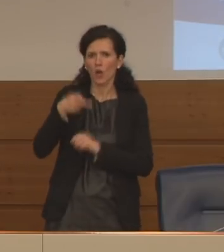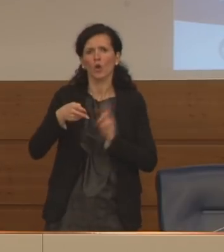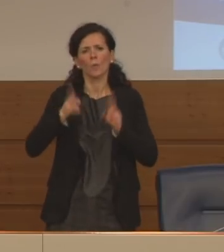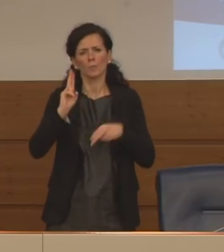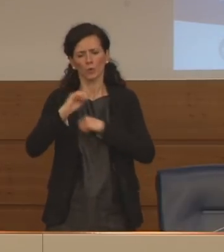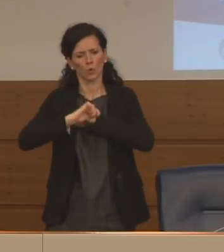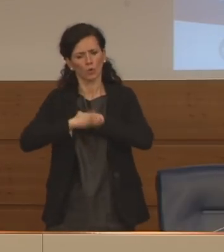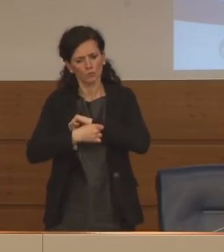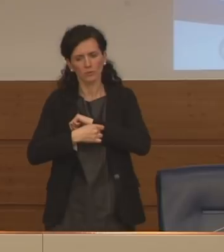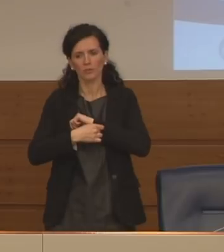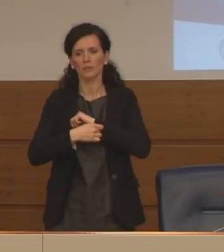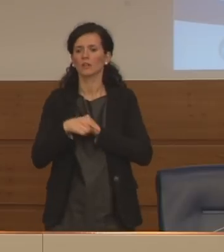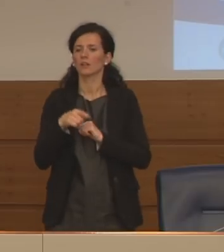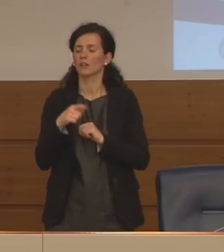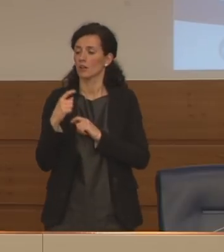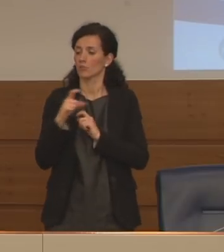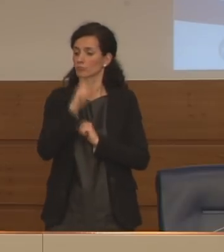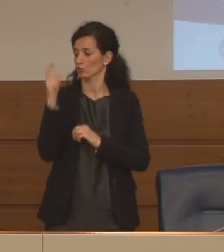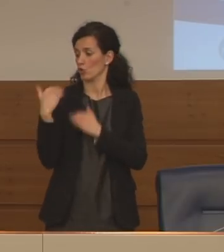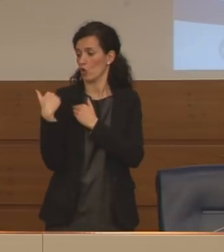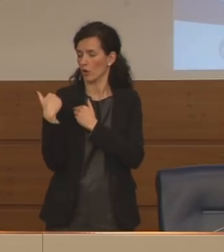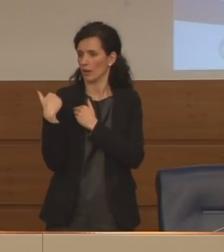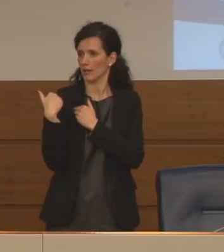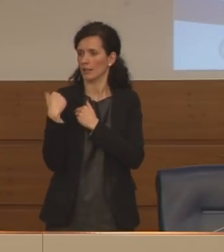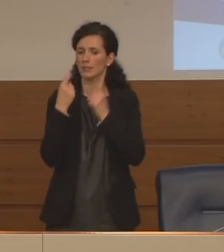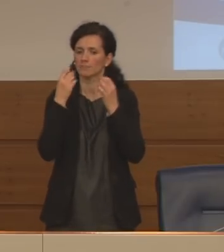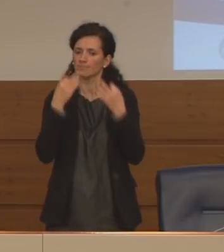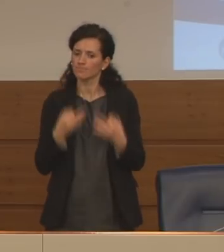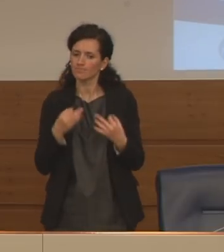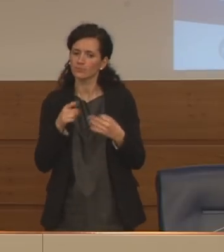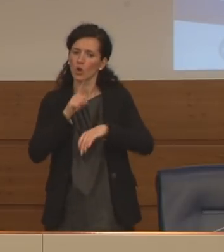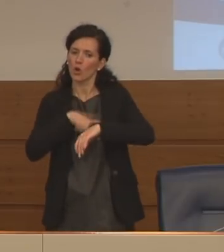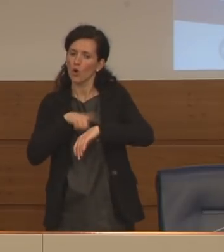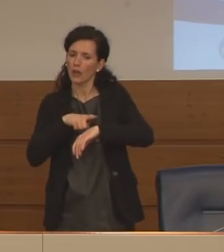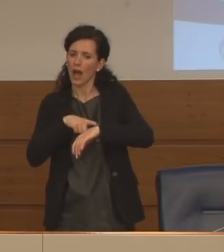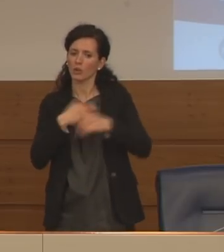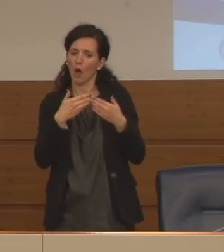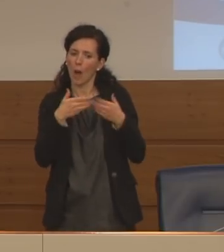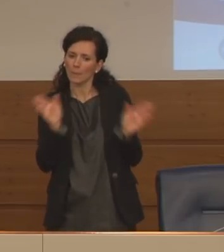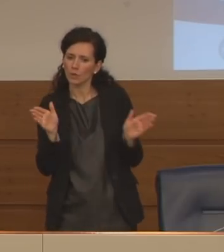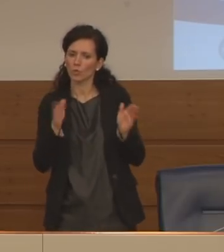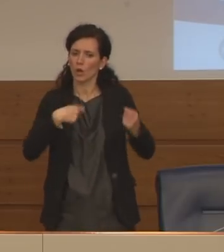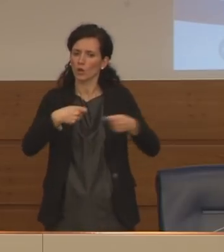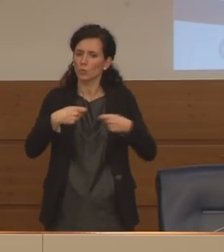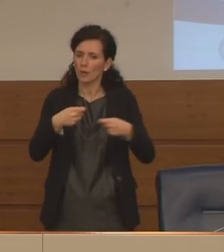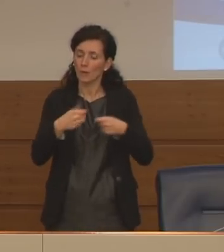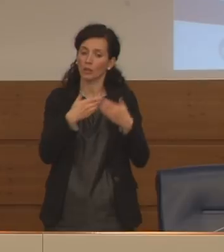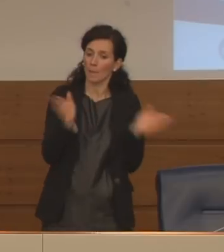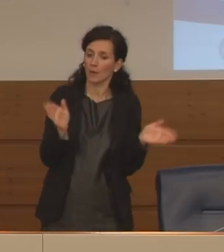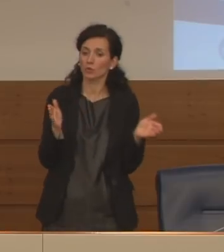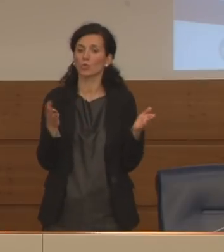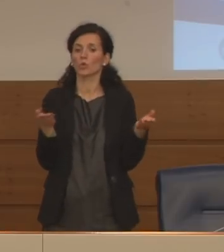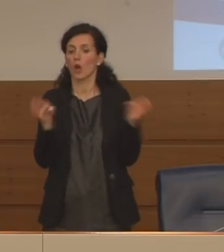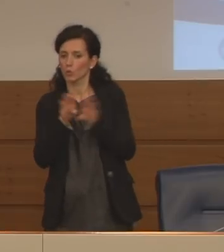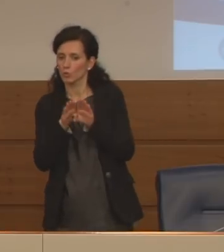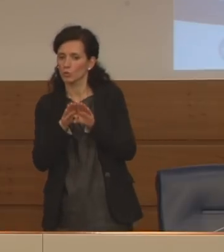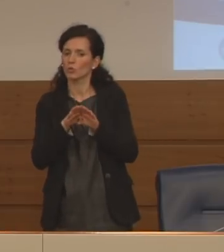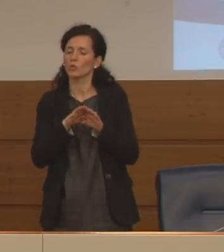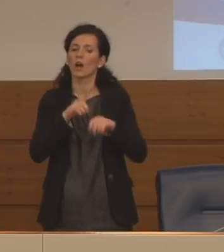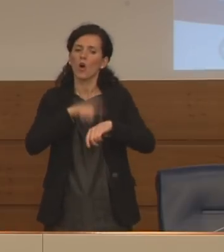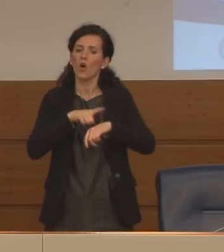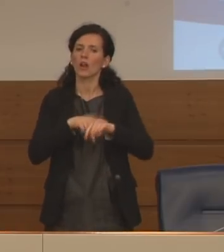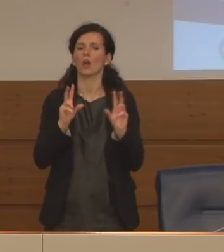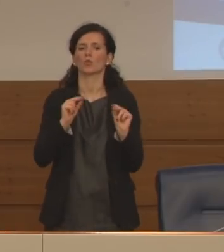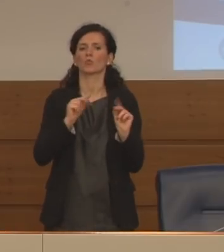giorni c'è stata una restrizione degli orari di apertura in particolare dei supermercati con l'orario limite nuovo fissato alle 19